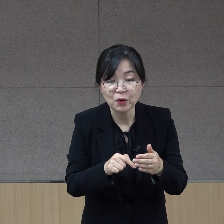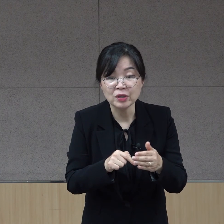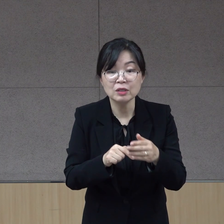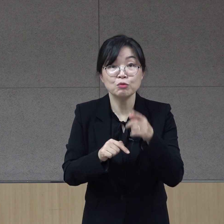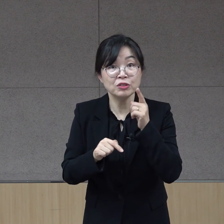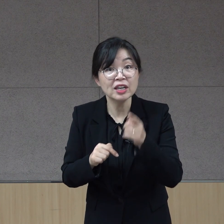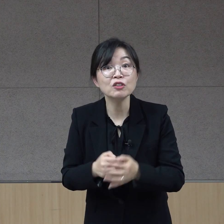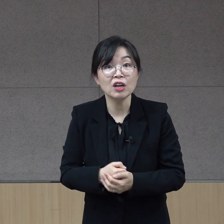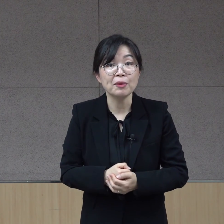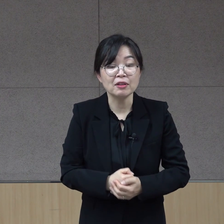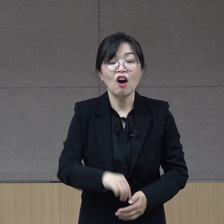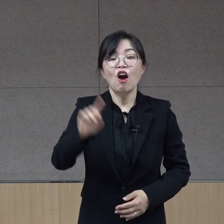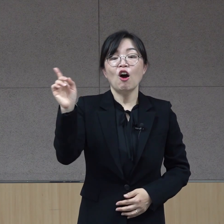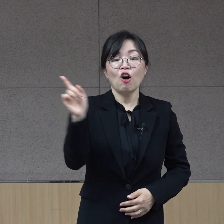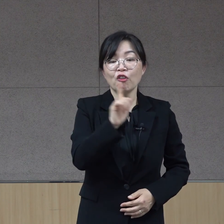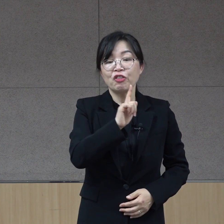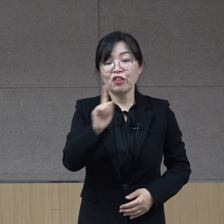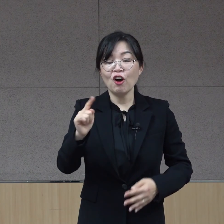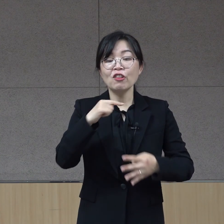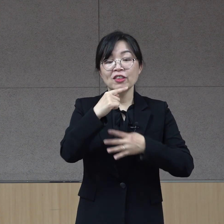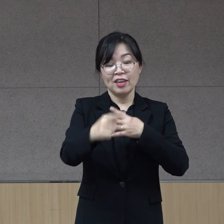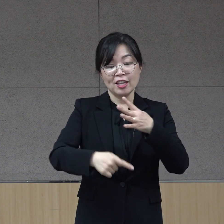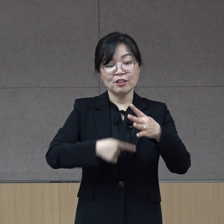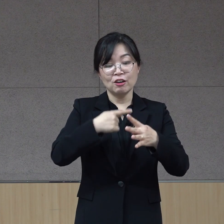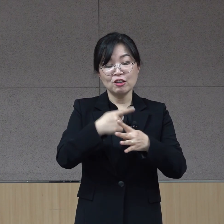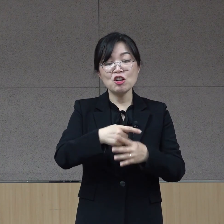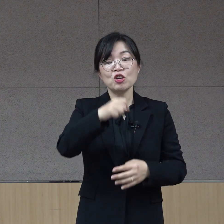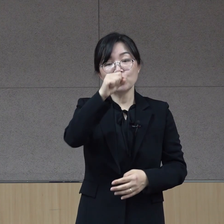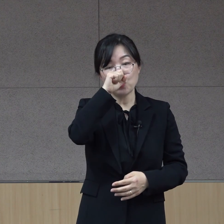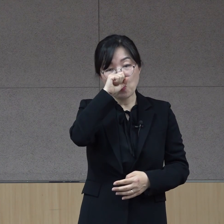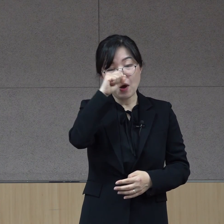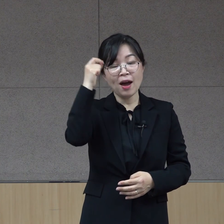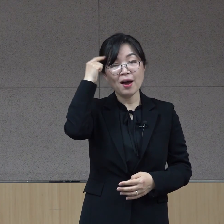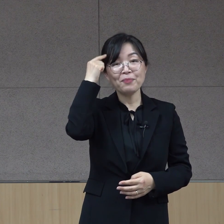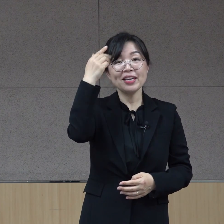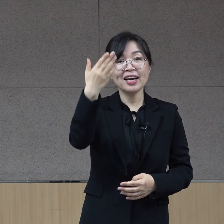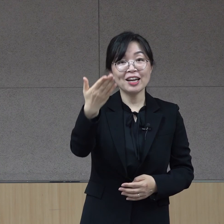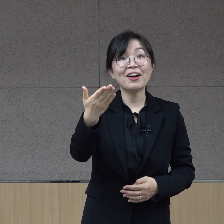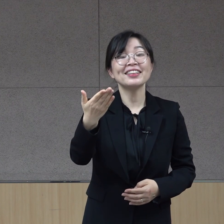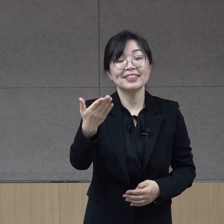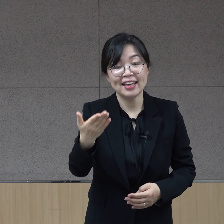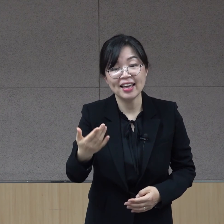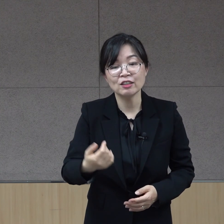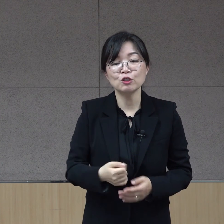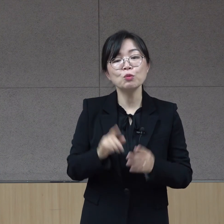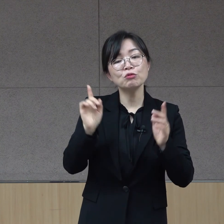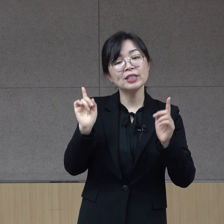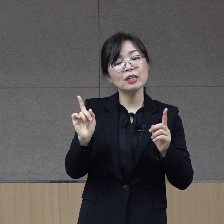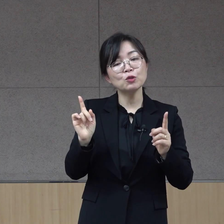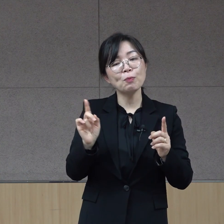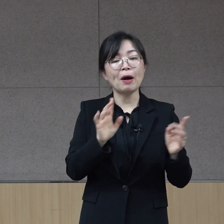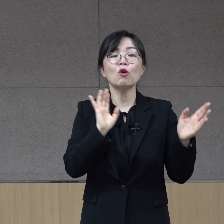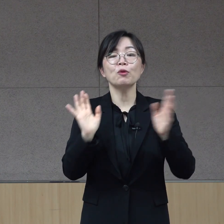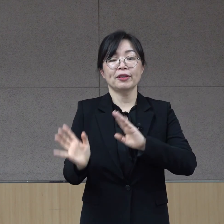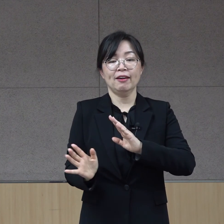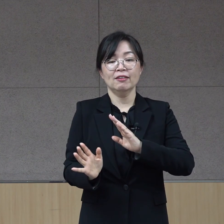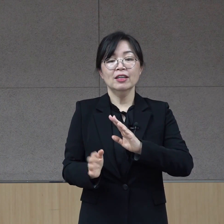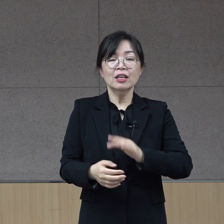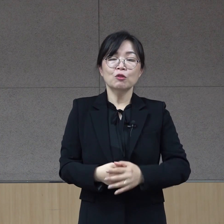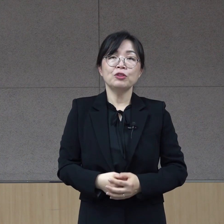이거를 문장들 하면은 어떤 계절을 좋아합니까? 라고 하는데 이거를 좀 문장을 좀 바꿔볼게요.